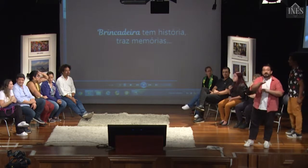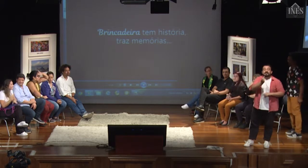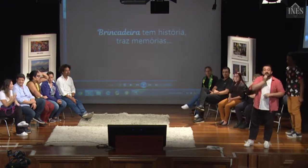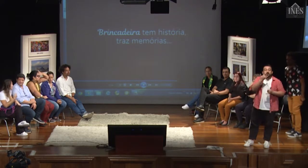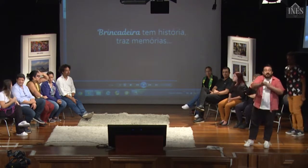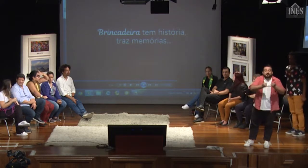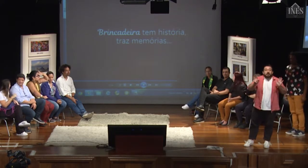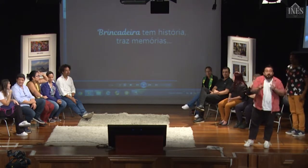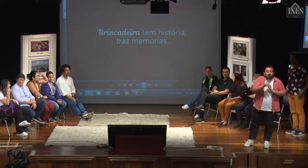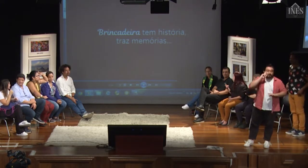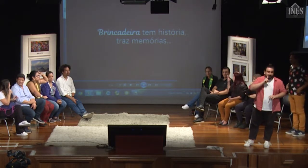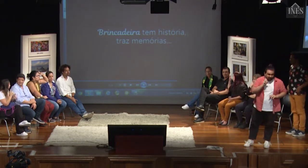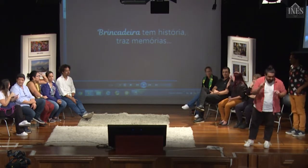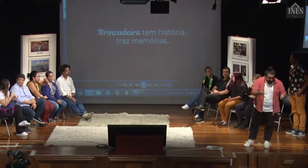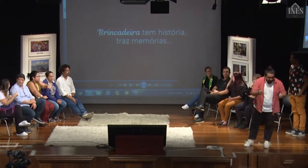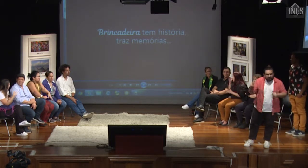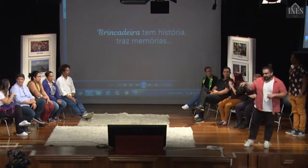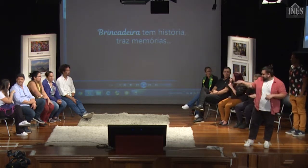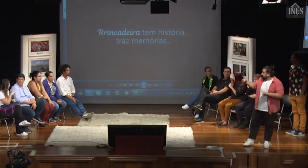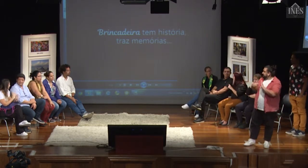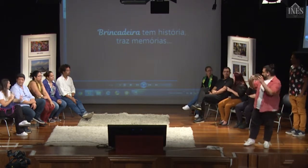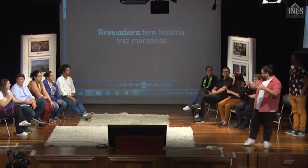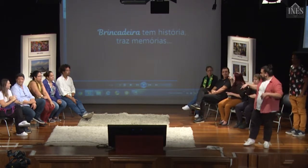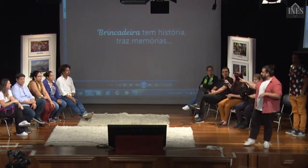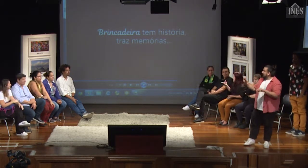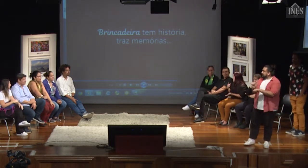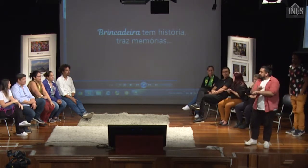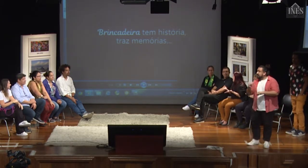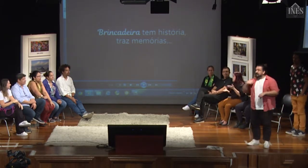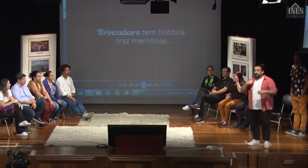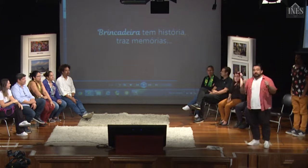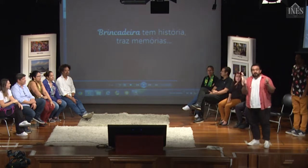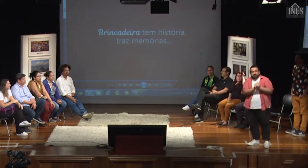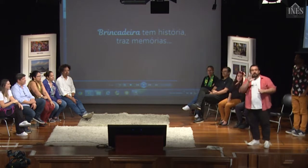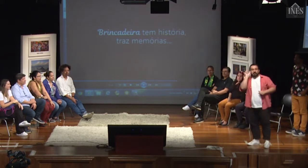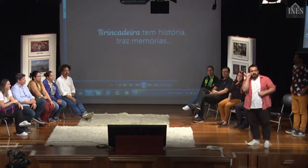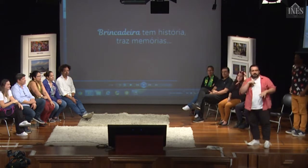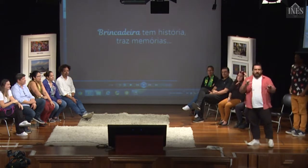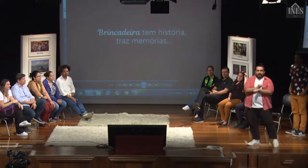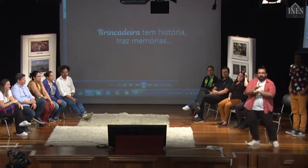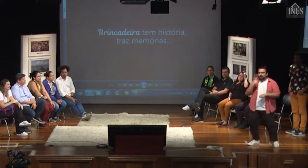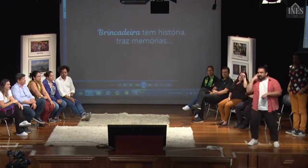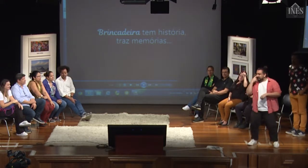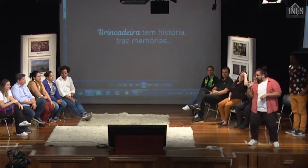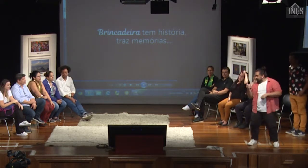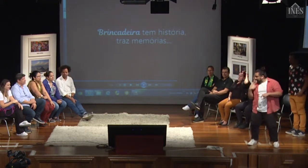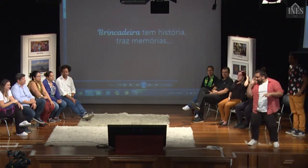Ele vai apresentar também exemplos de brincadeiras de surdos, tá? Eles mostraram aqui também estratégias como brincar com ouvintes,